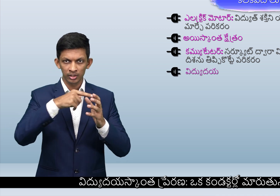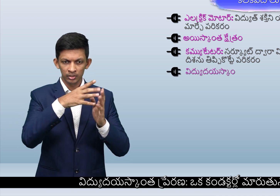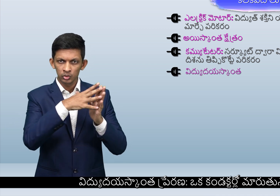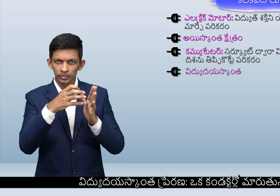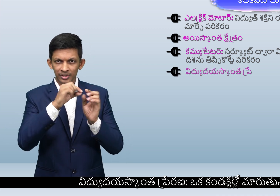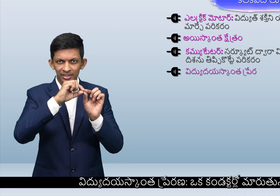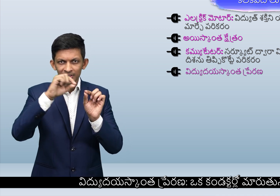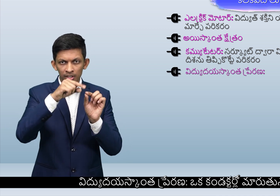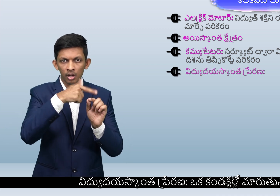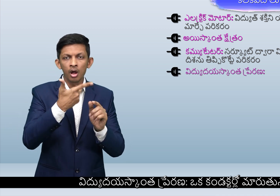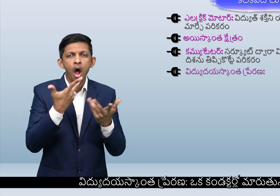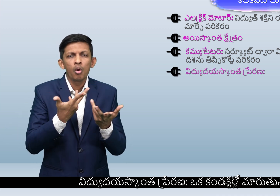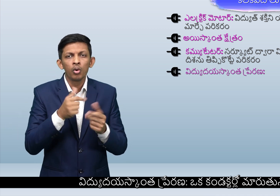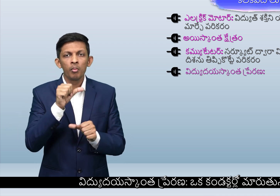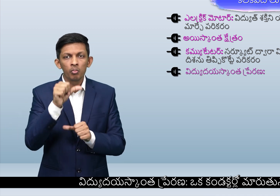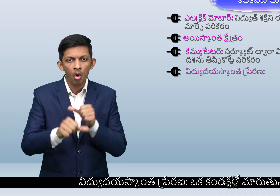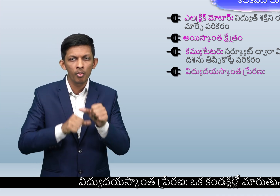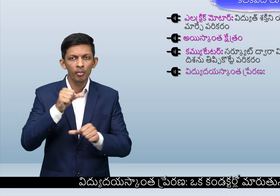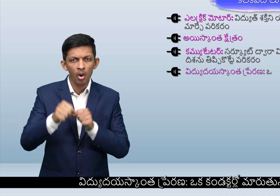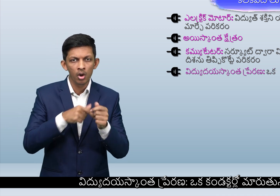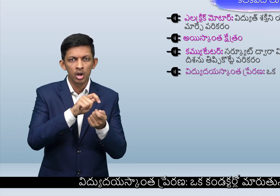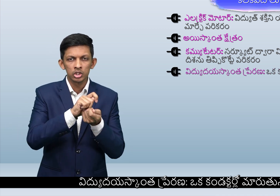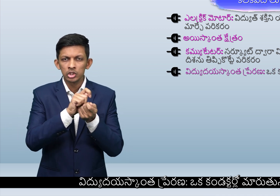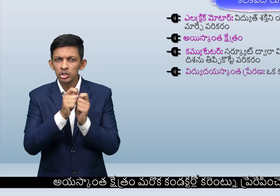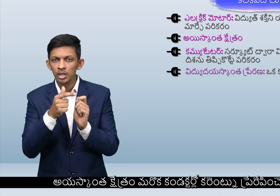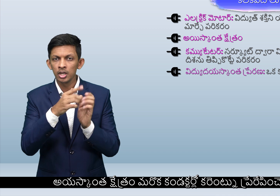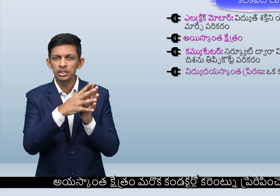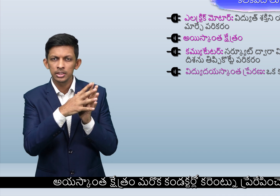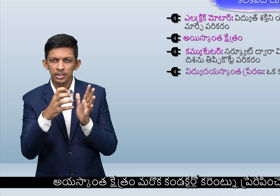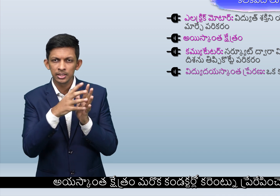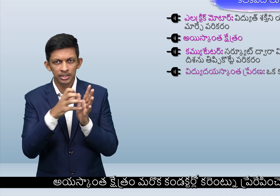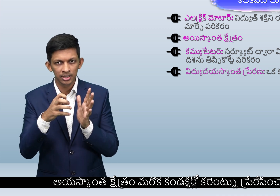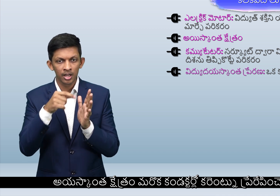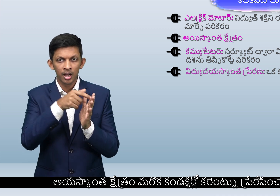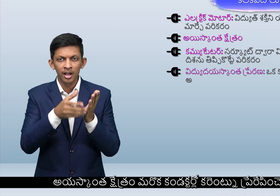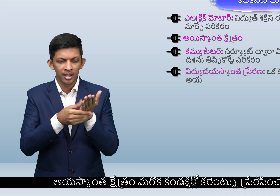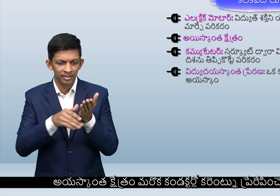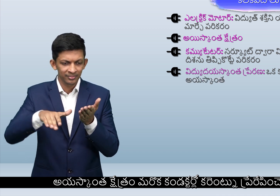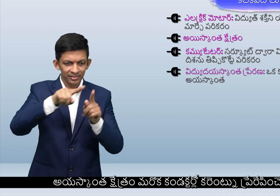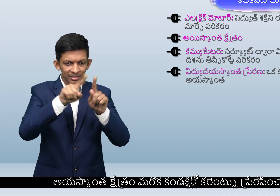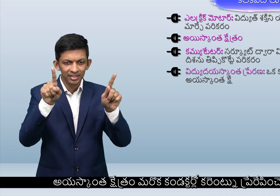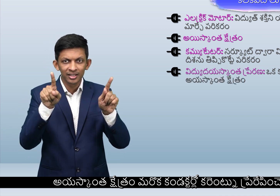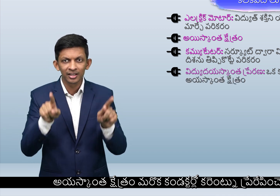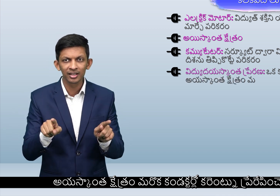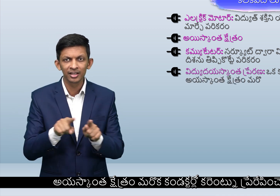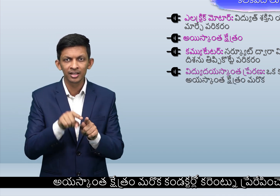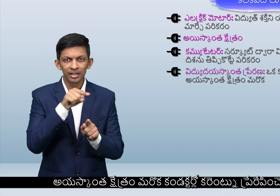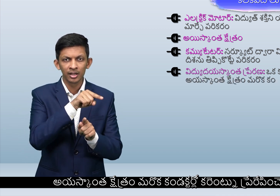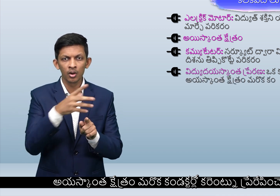విద్యుదయస్కాంత ప్రేరణ ఒక కండక్టర్లో మారుతున్న అయస్కాంత క్షేత్రం మరొక కండక్టర్లో కరెంట్ను